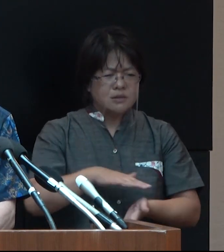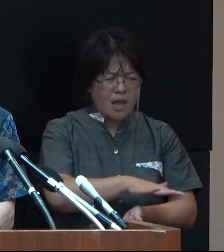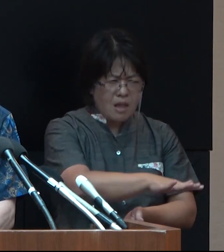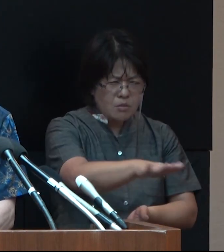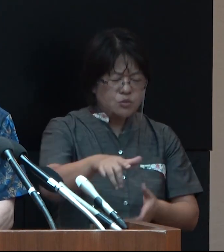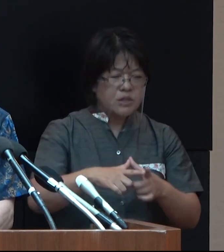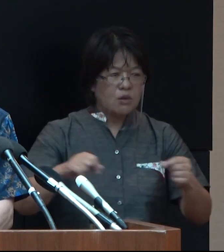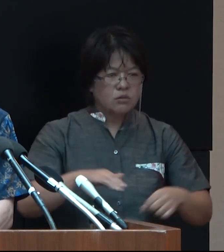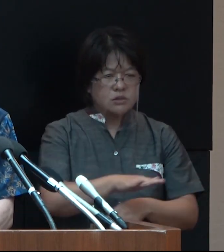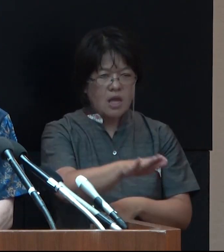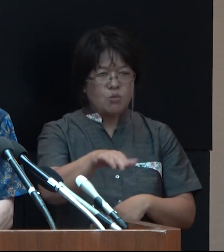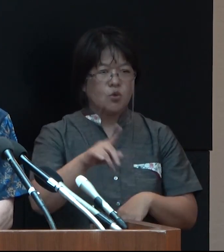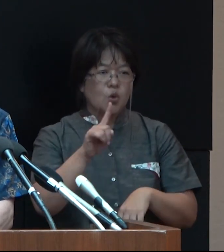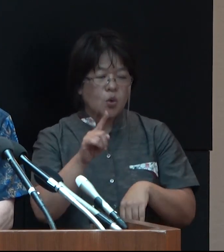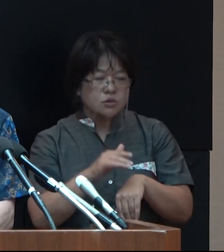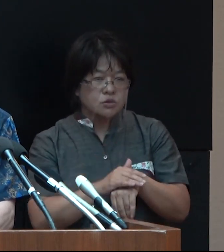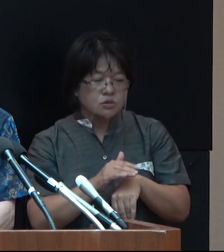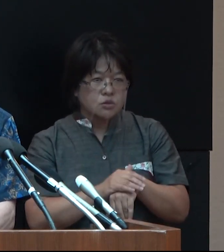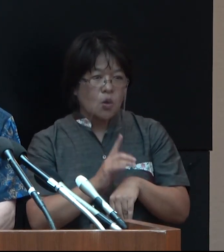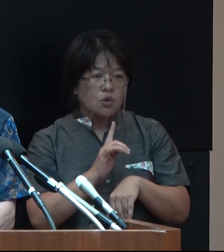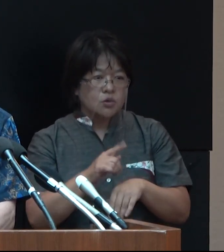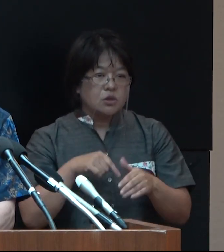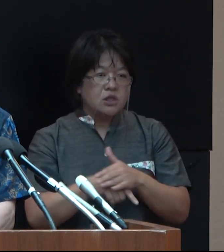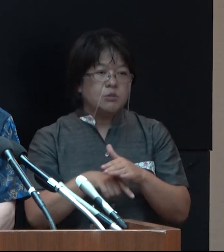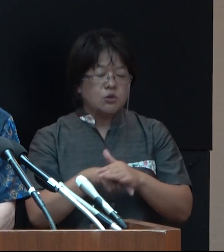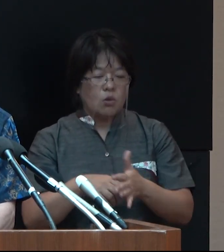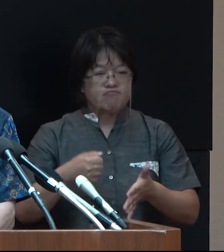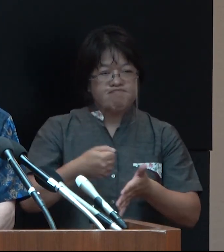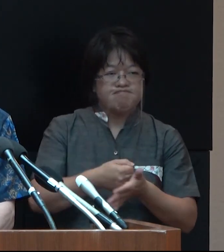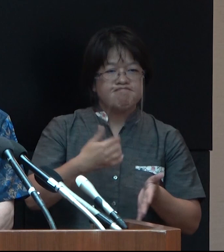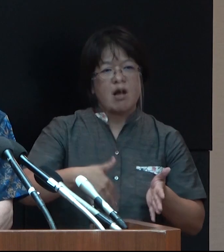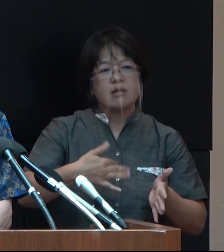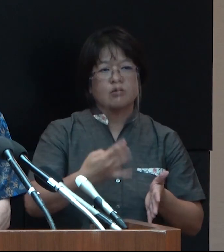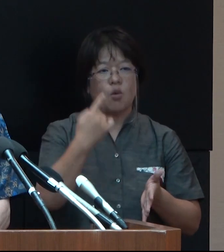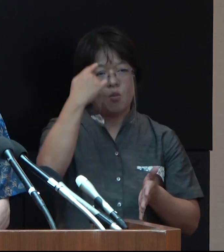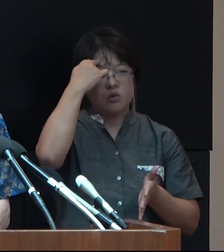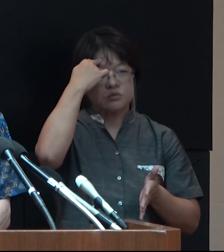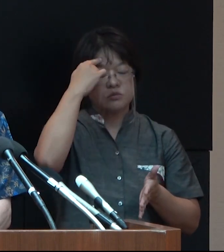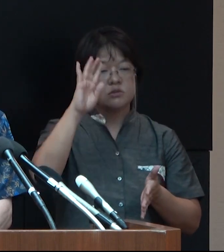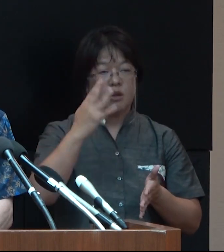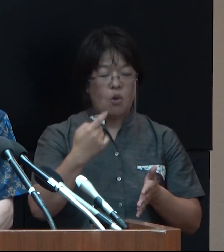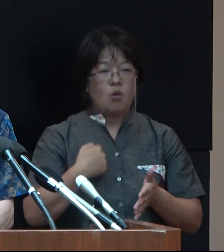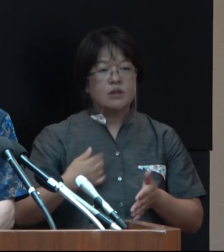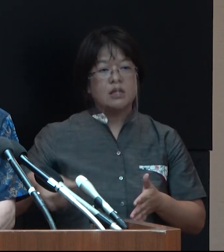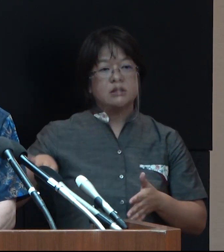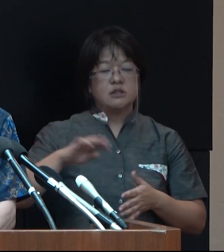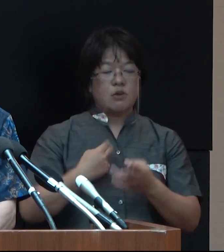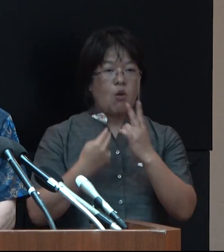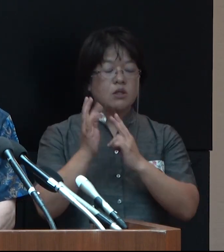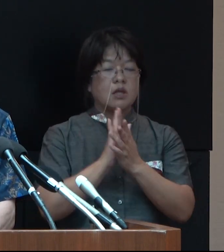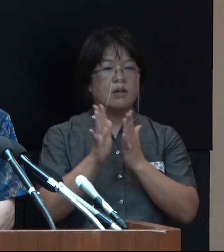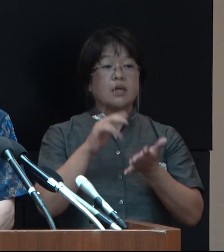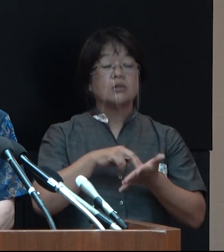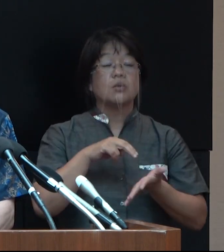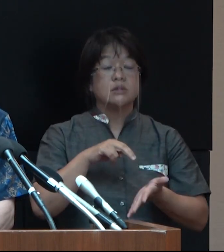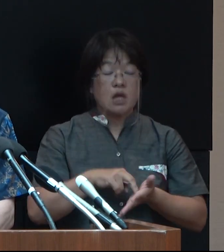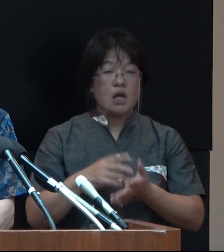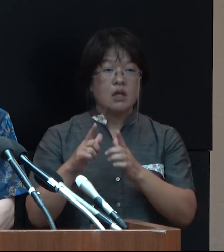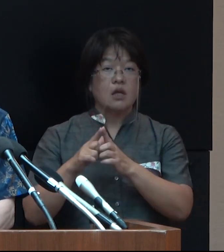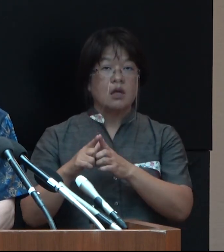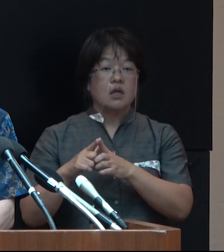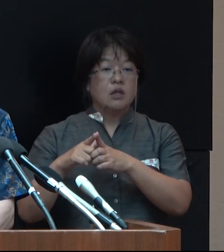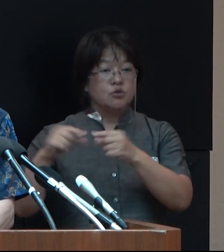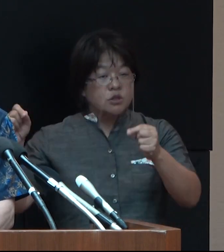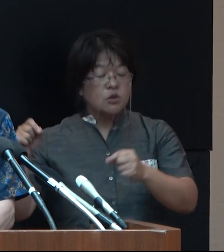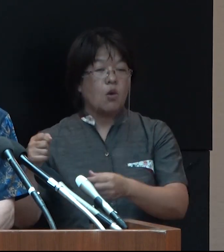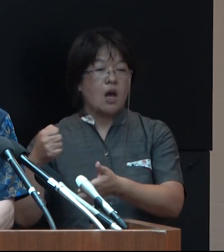の決断には至っておられないのだろうと思います。しかし我々は政府の判断を待たずに